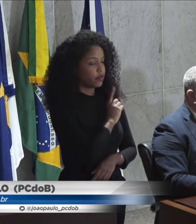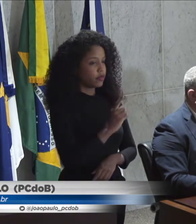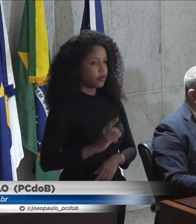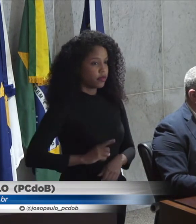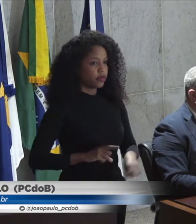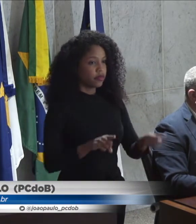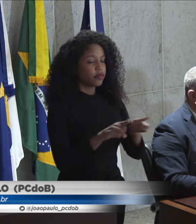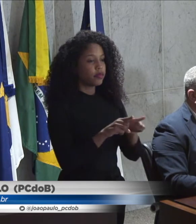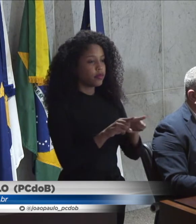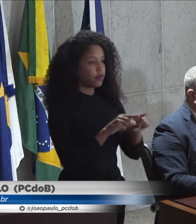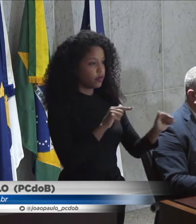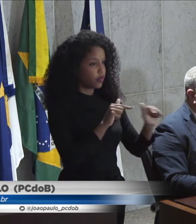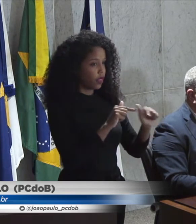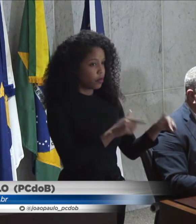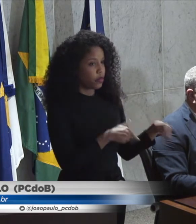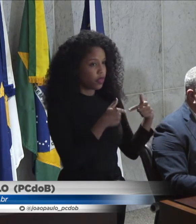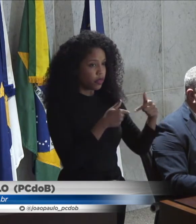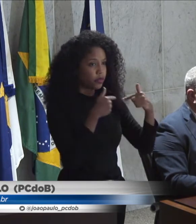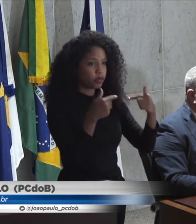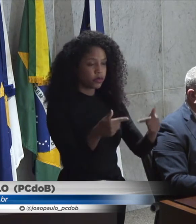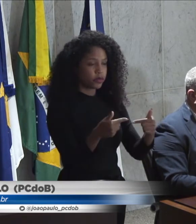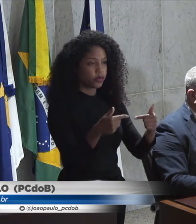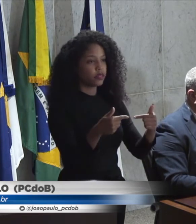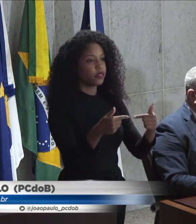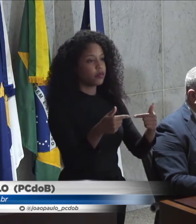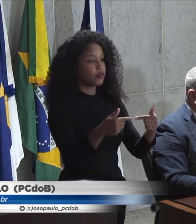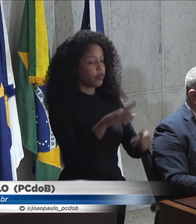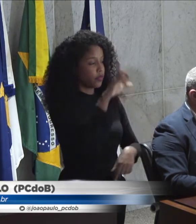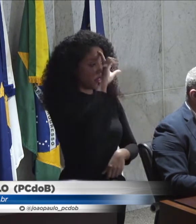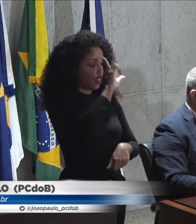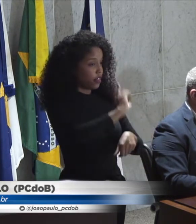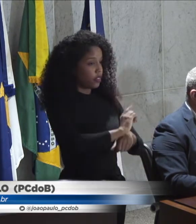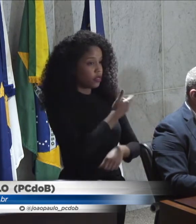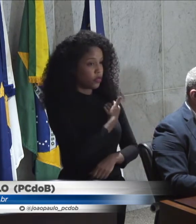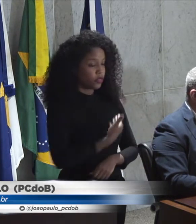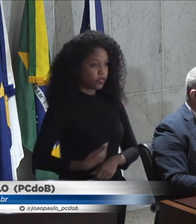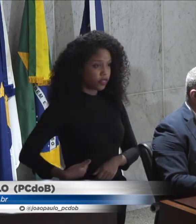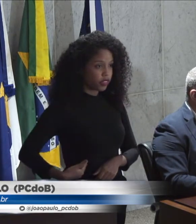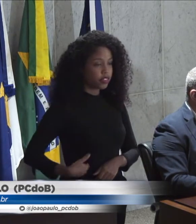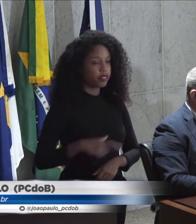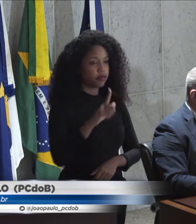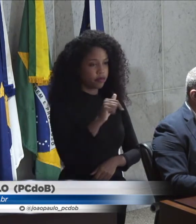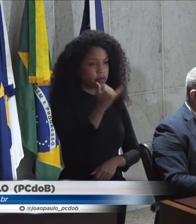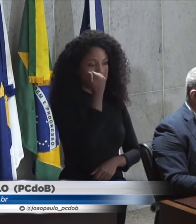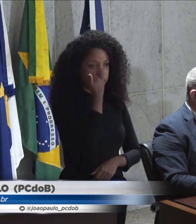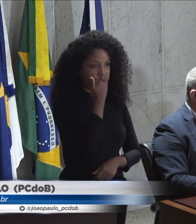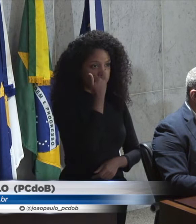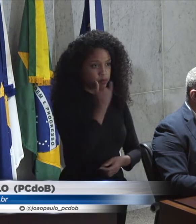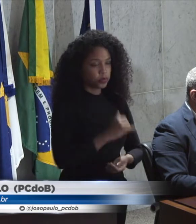também, trabalhador de luta da presidência, líder do governo aqui, deputado Isaltino.